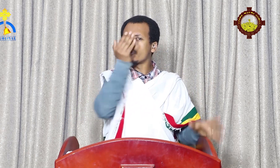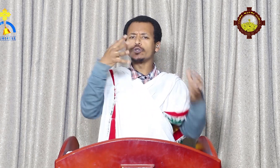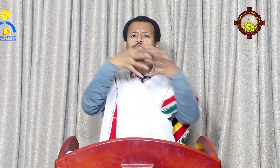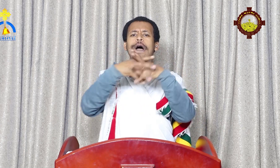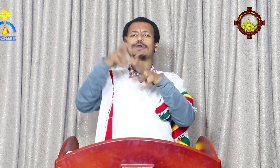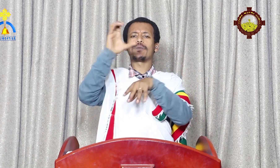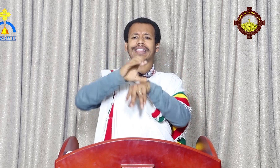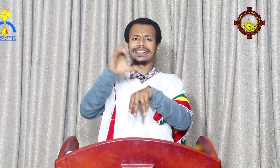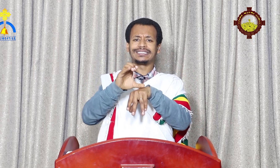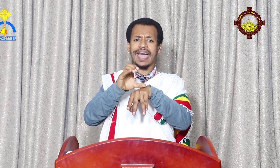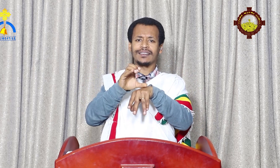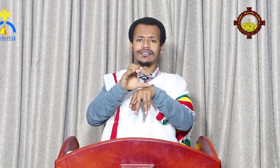ኦርቶዶክስ ተዋህዶ ቤተክርስቲያን